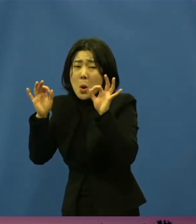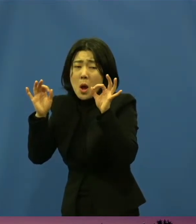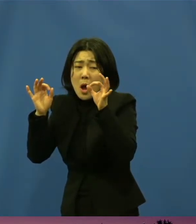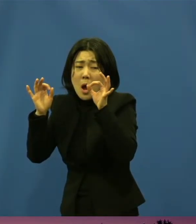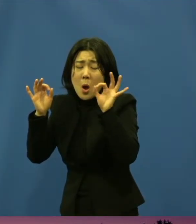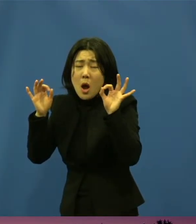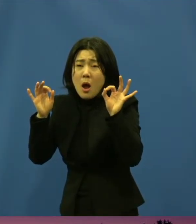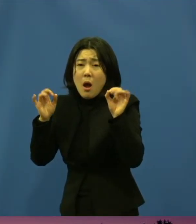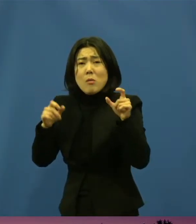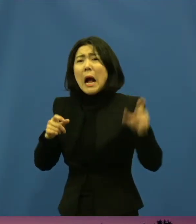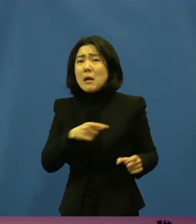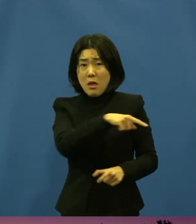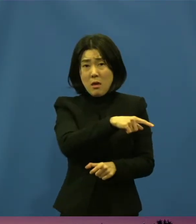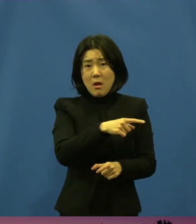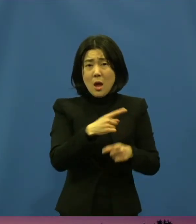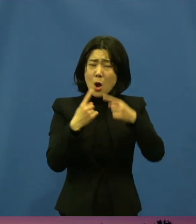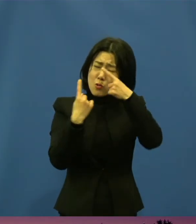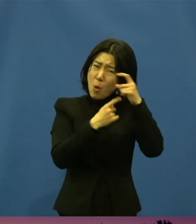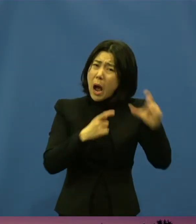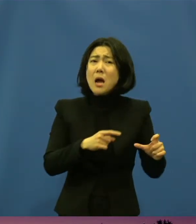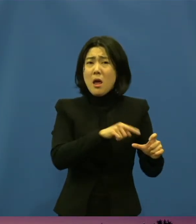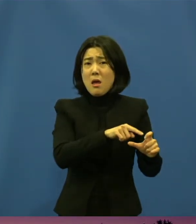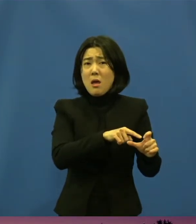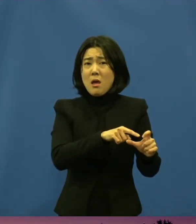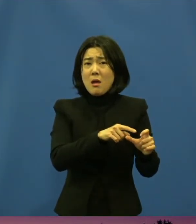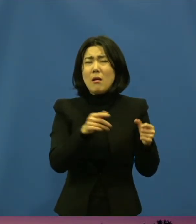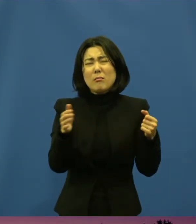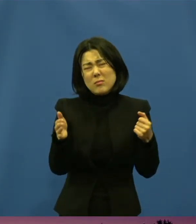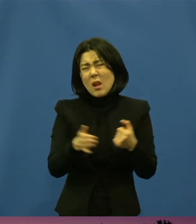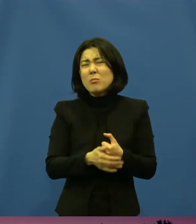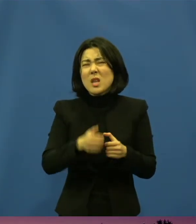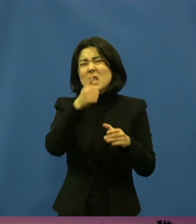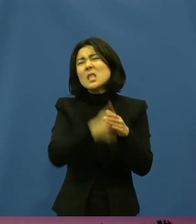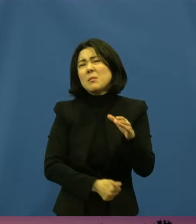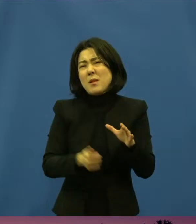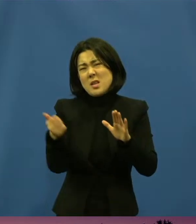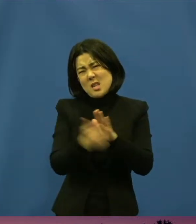여러분, 데마는 그러면 어떻게 세상을 바울을 떠나게 되었을까?